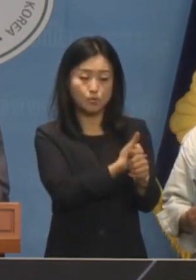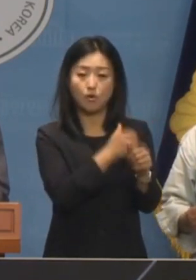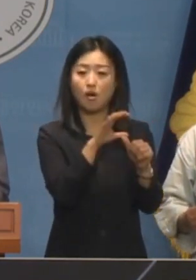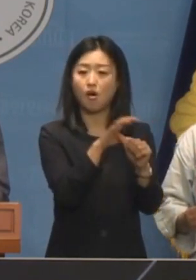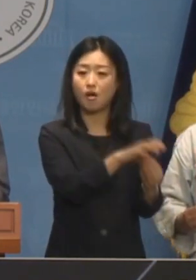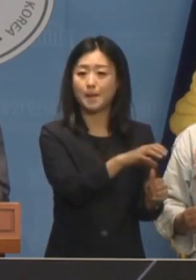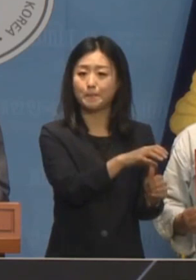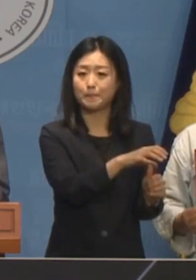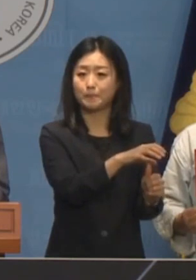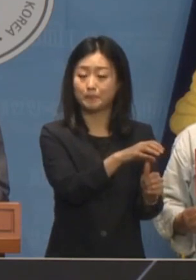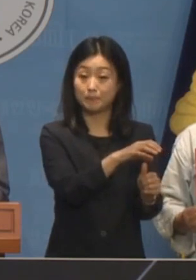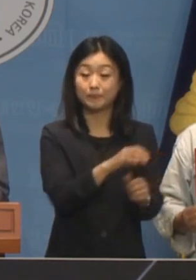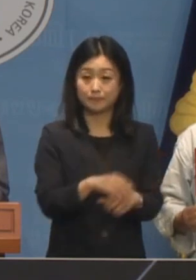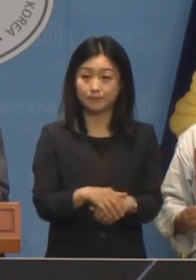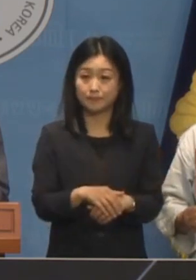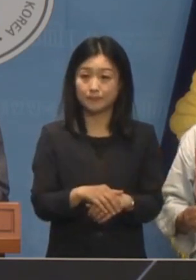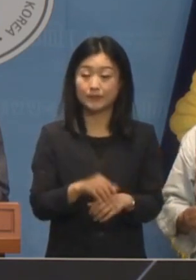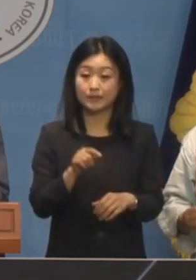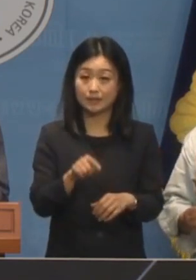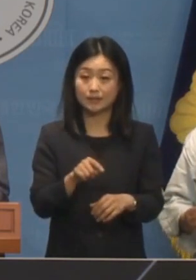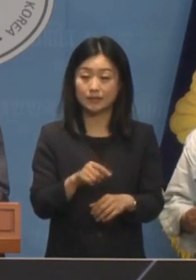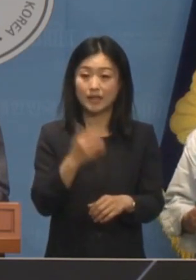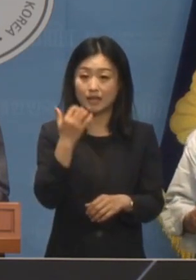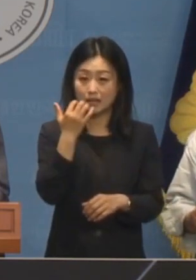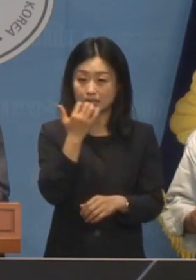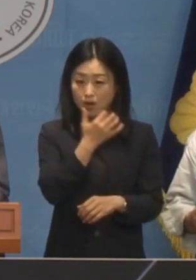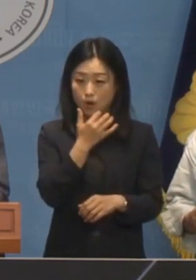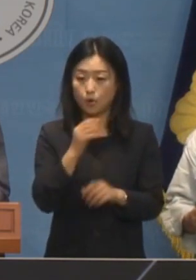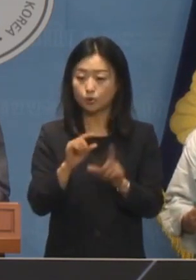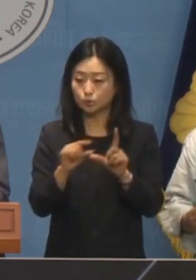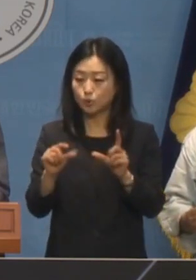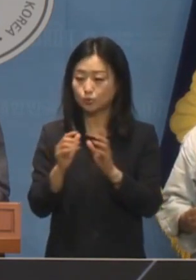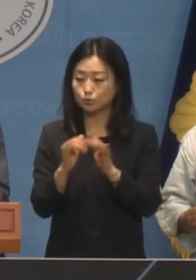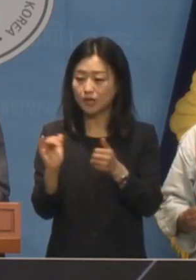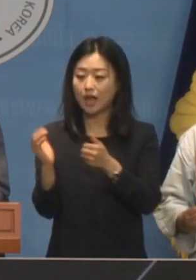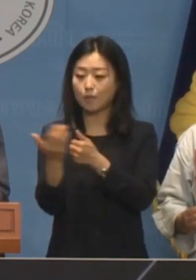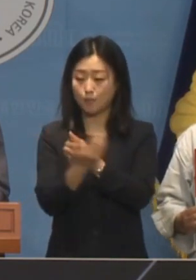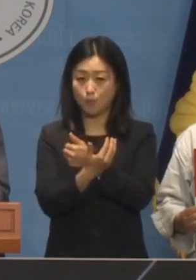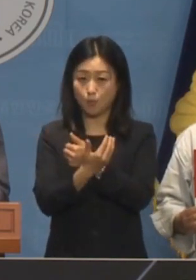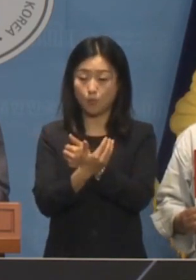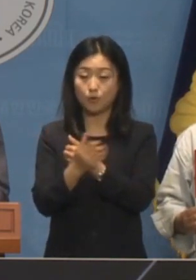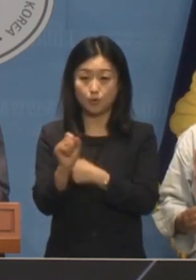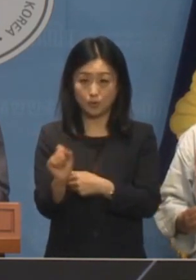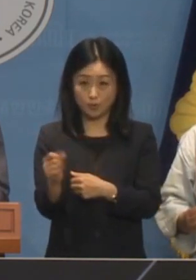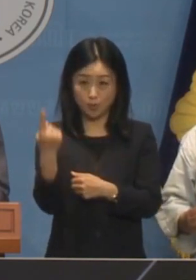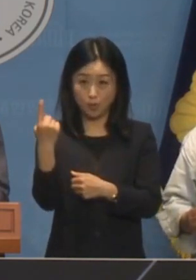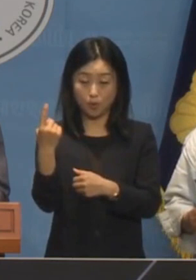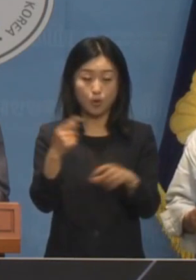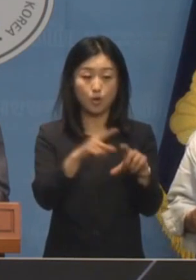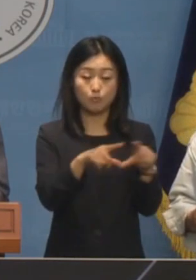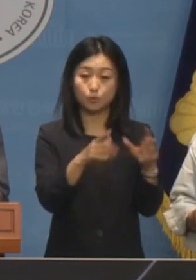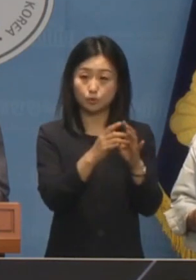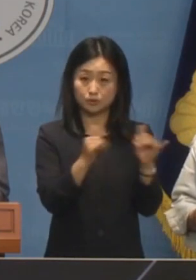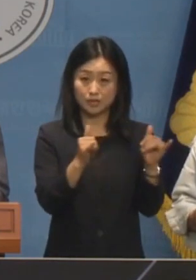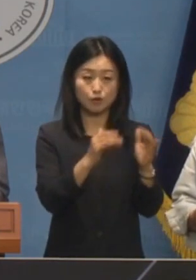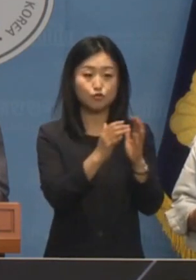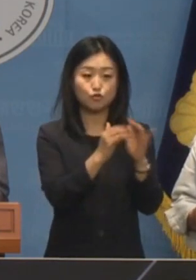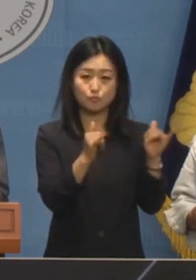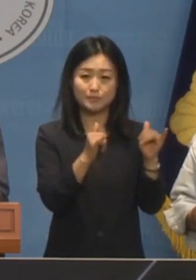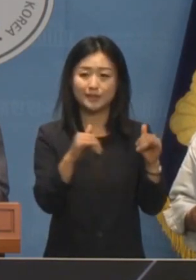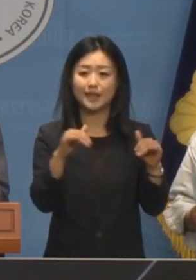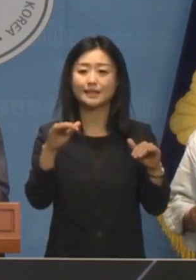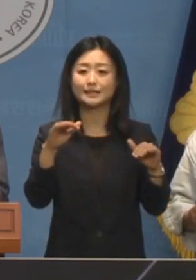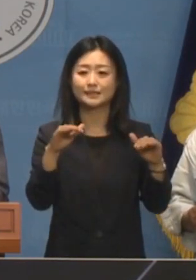그 대표적인 문제가 소위 성소수자를 보호한다는 미명하에 다수의 국민을 역차별해 온